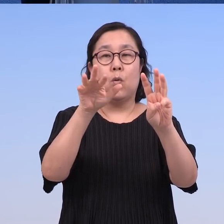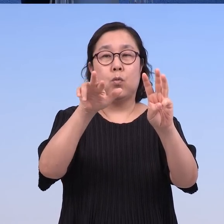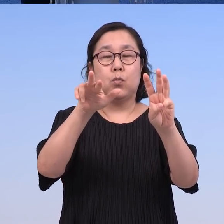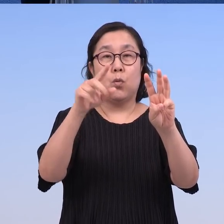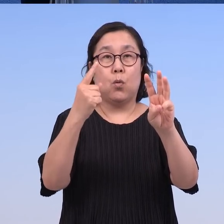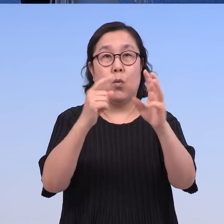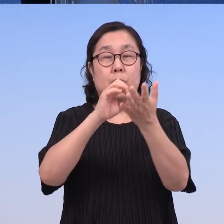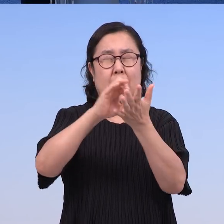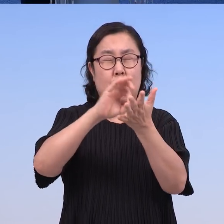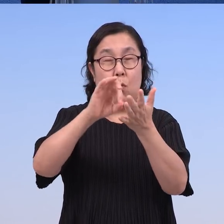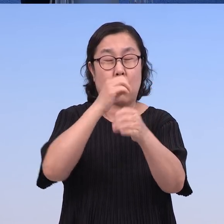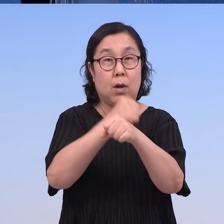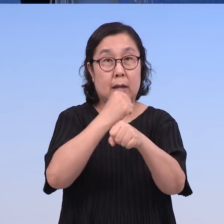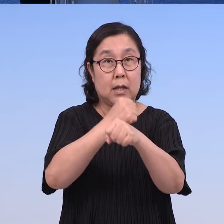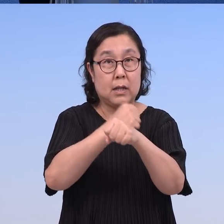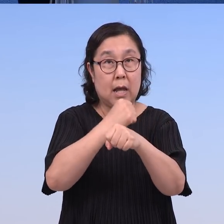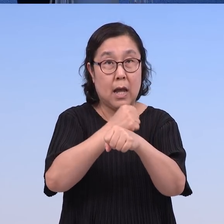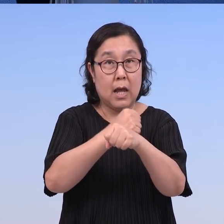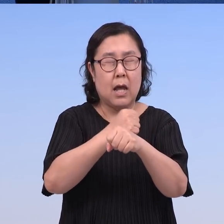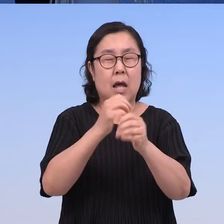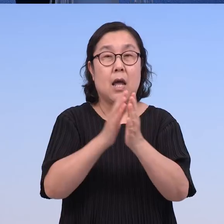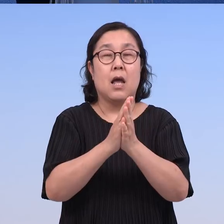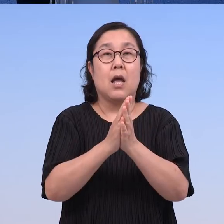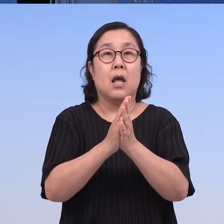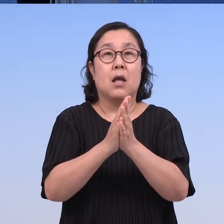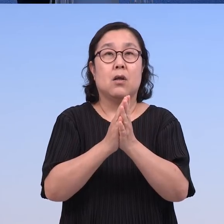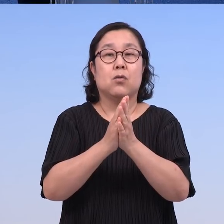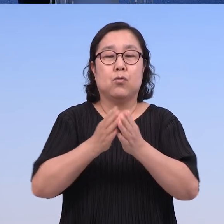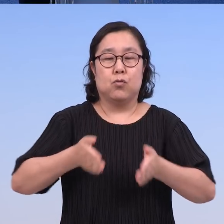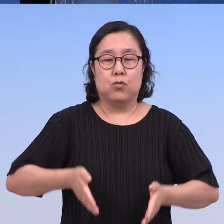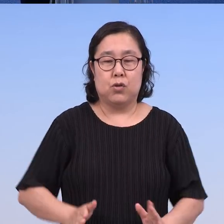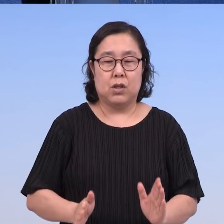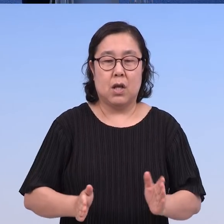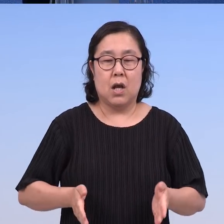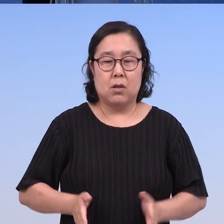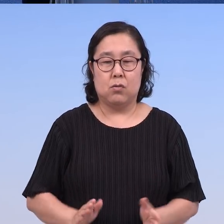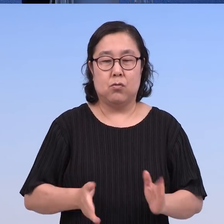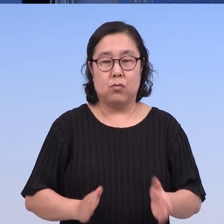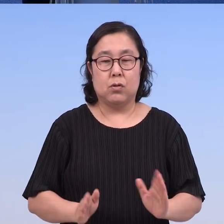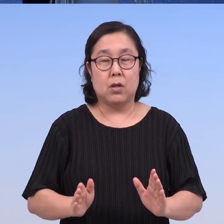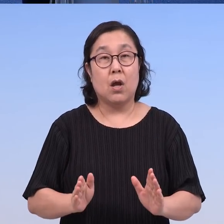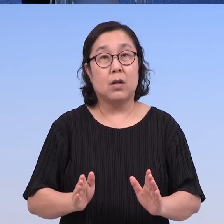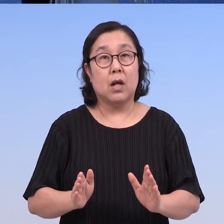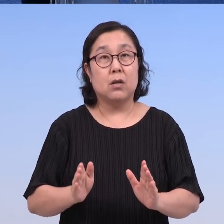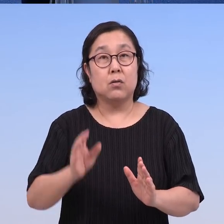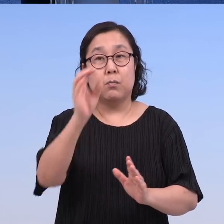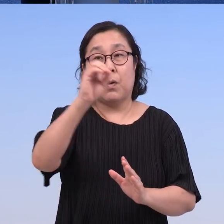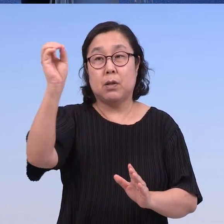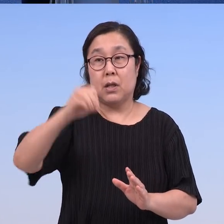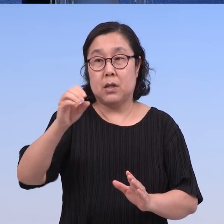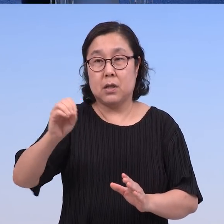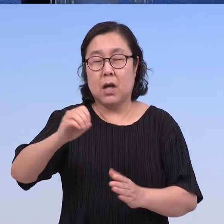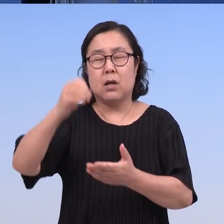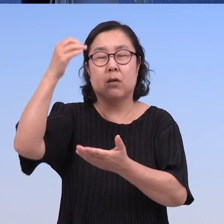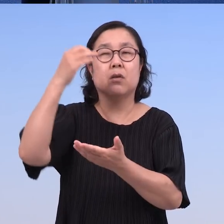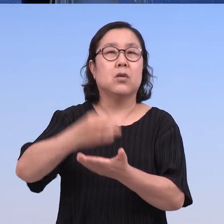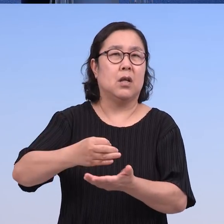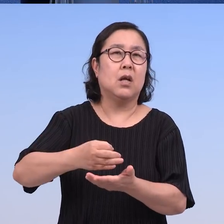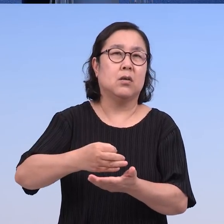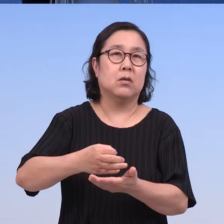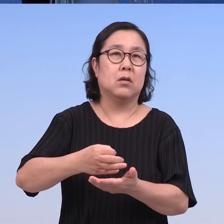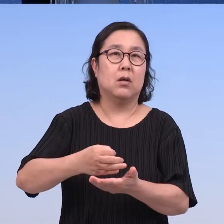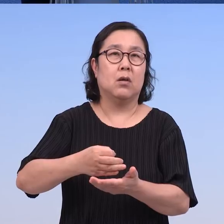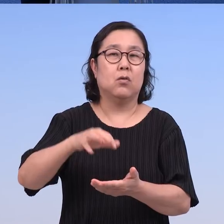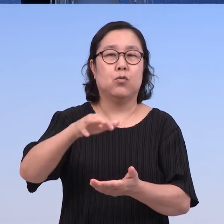출산율 또다시 역대 최저. 이게 작년에 난 머릿 기사인데요, 1년이 지나고 지난 8월 달에